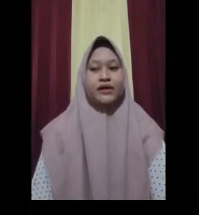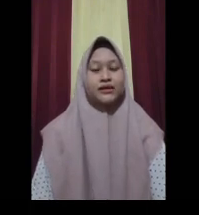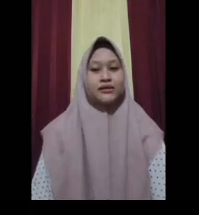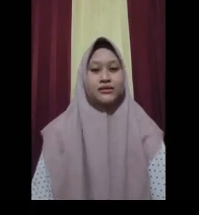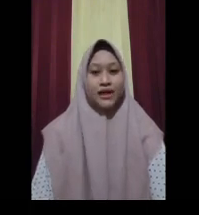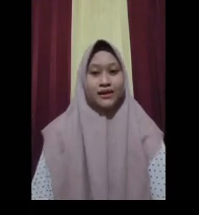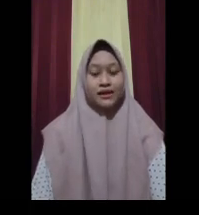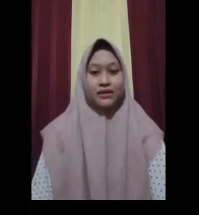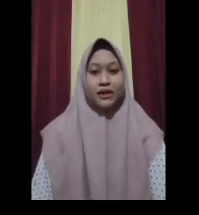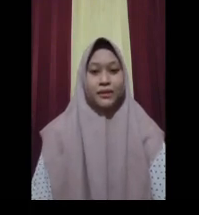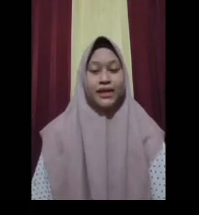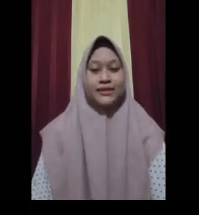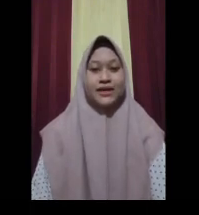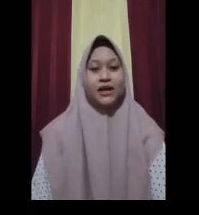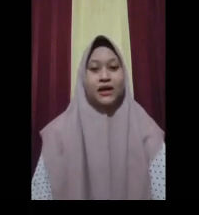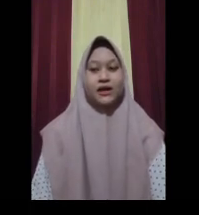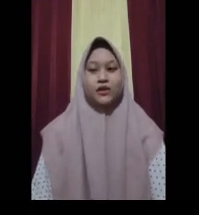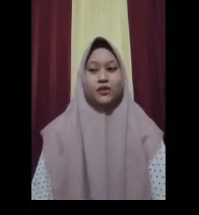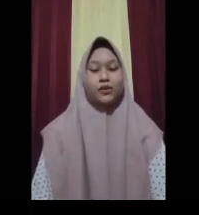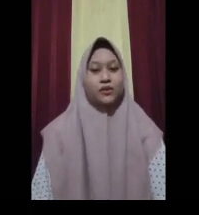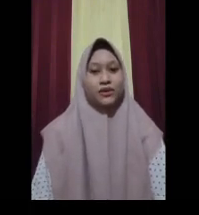1980.